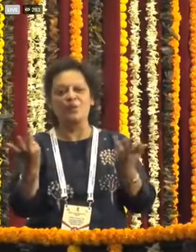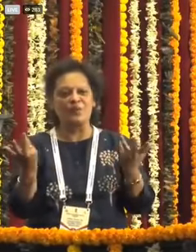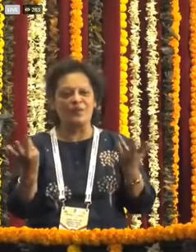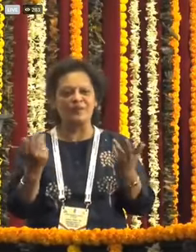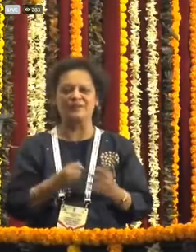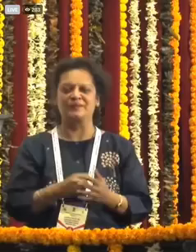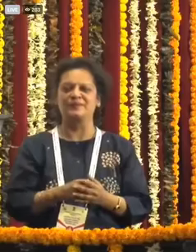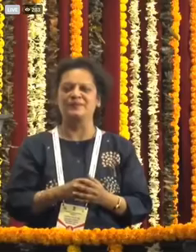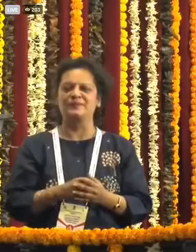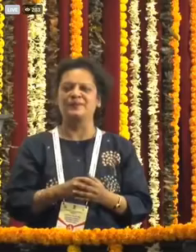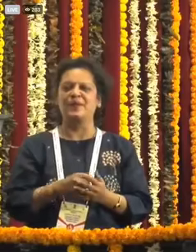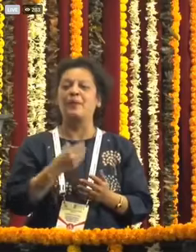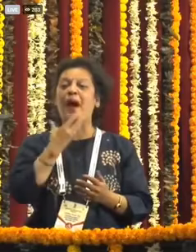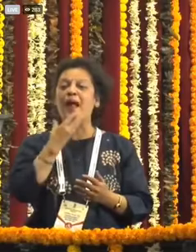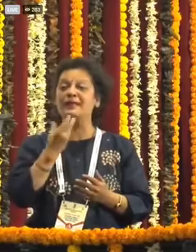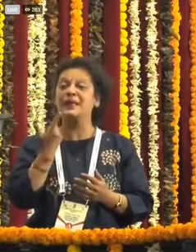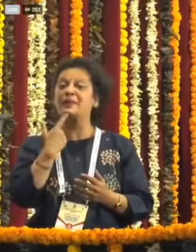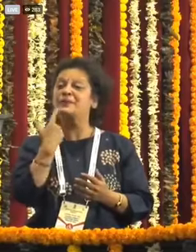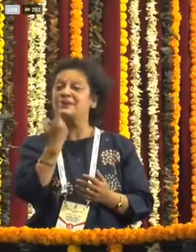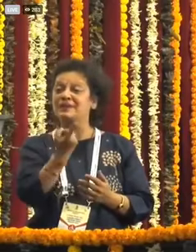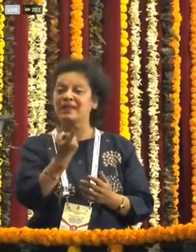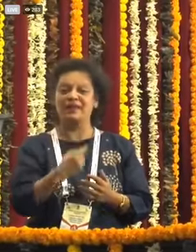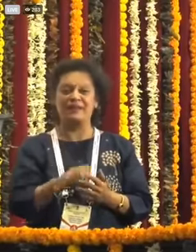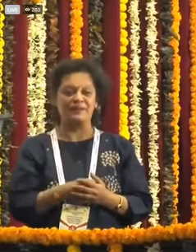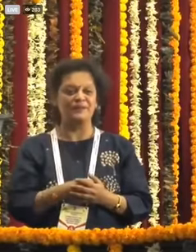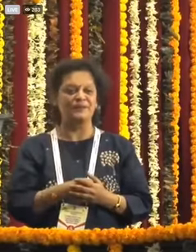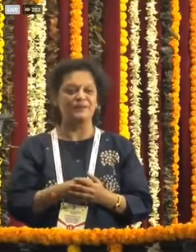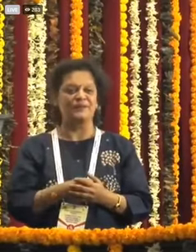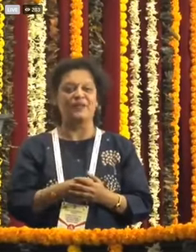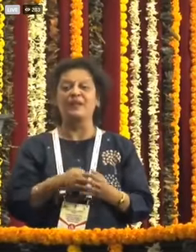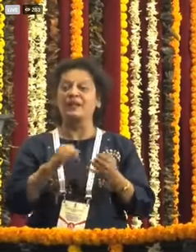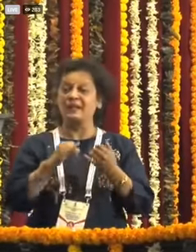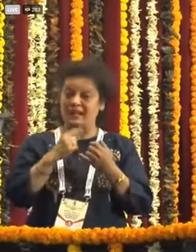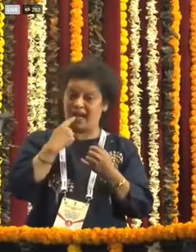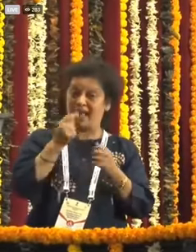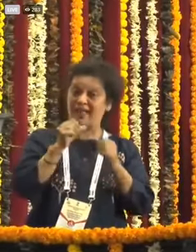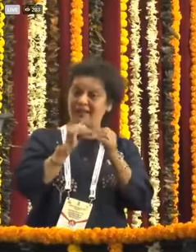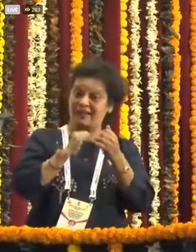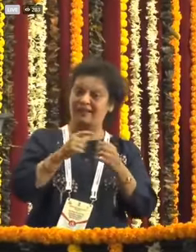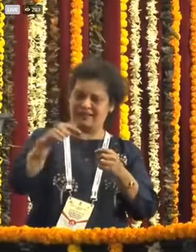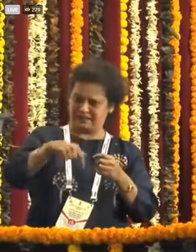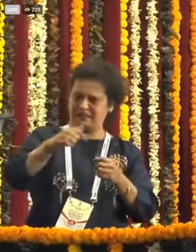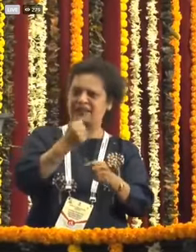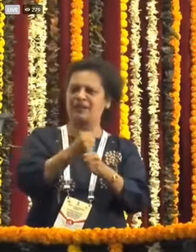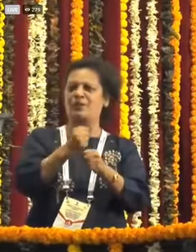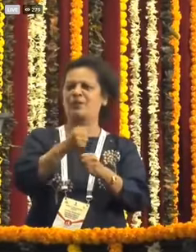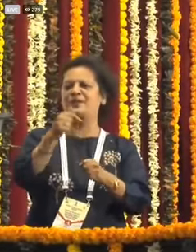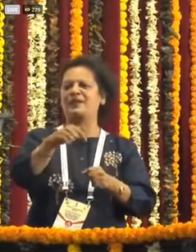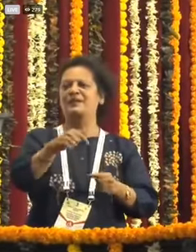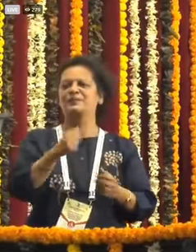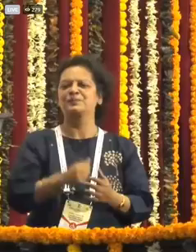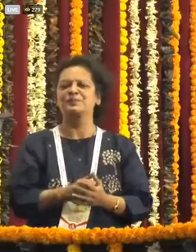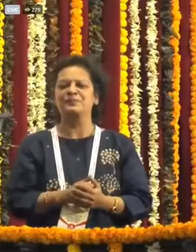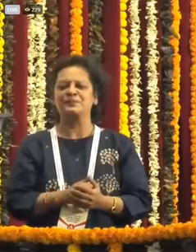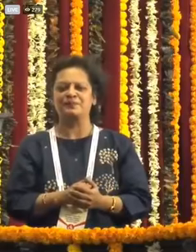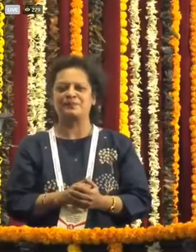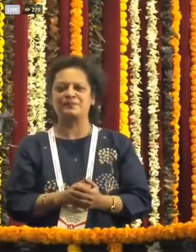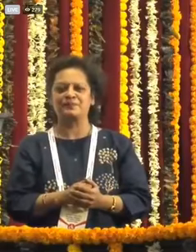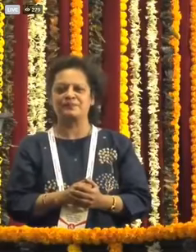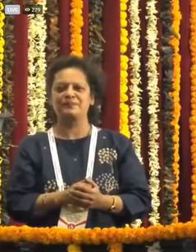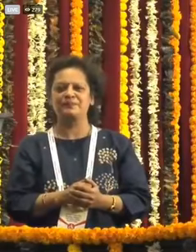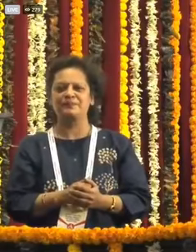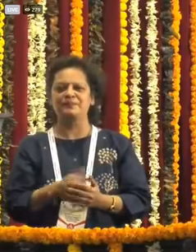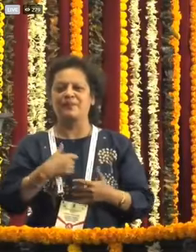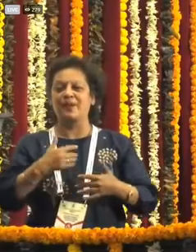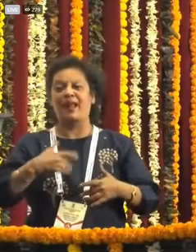शिकवणीतूनच या बाळासाहेबांच्या विचारातून दिघे साहेबांच्या शिकवणीतून हे सरकार स्थापन झालंय। आणि आपल्याला मला